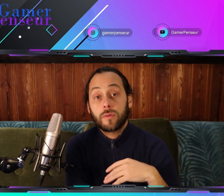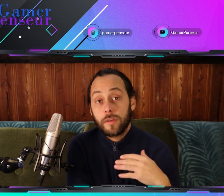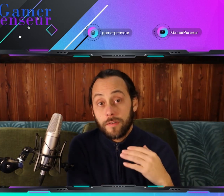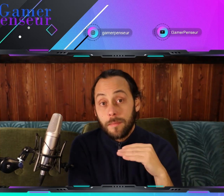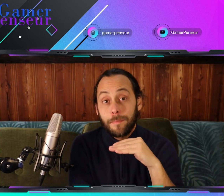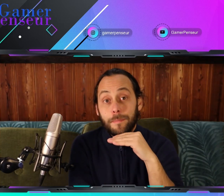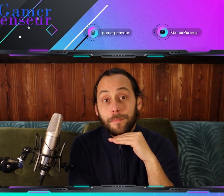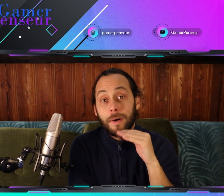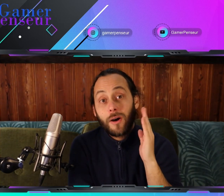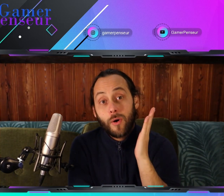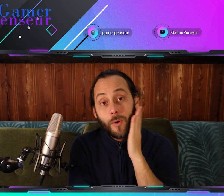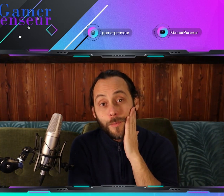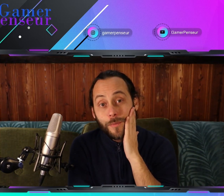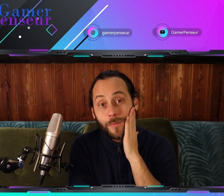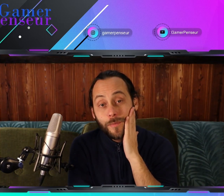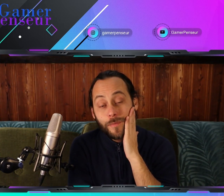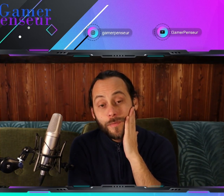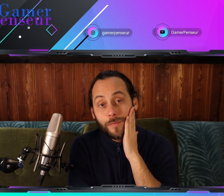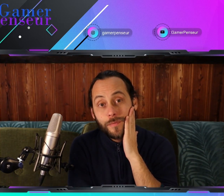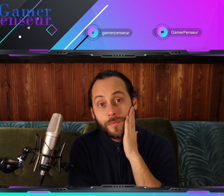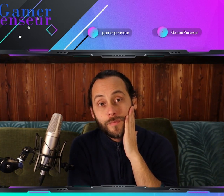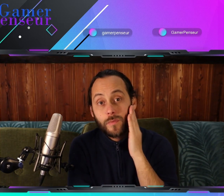Oui, donc on avait les parents.